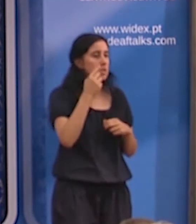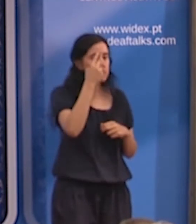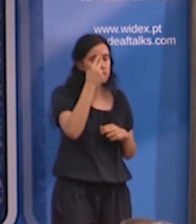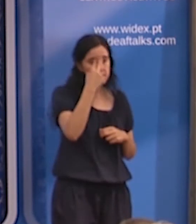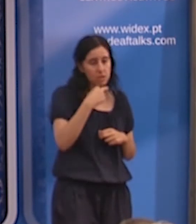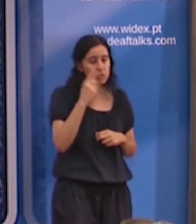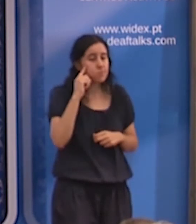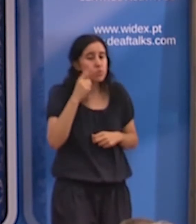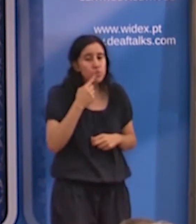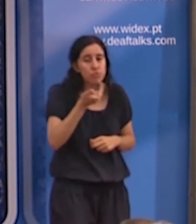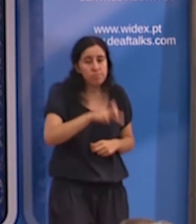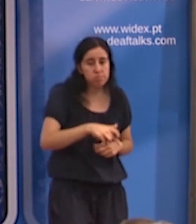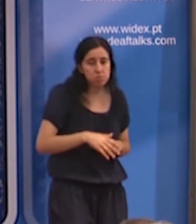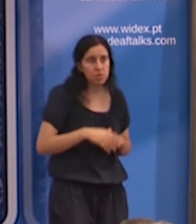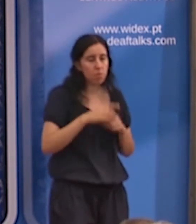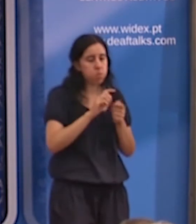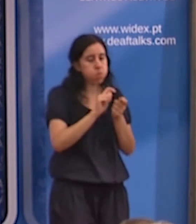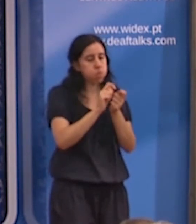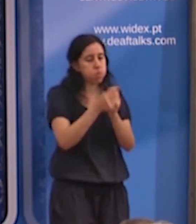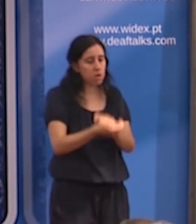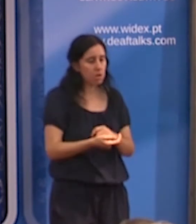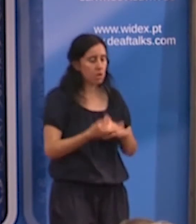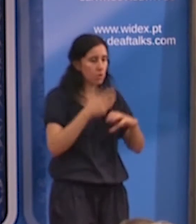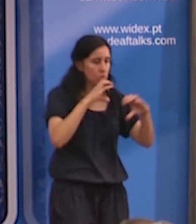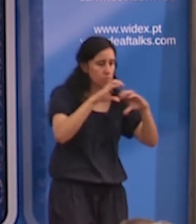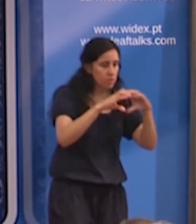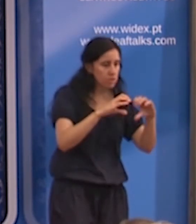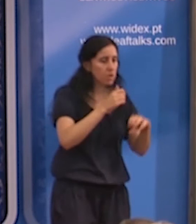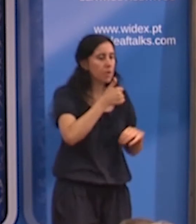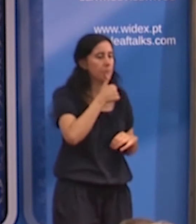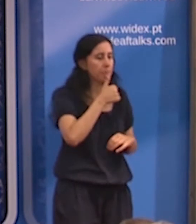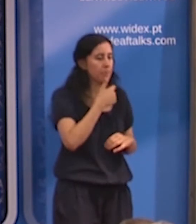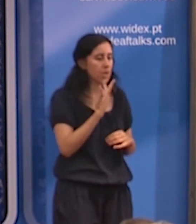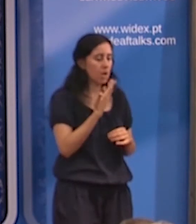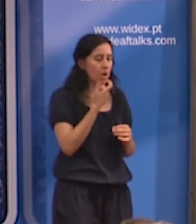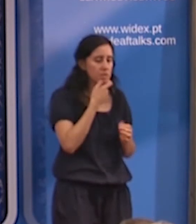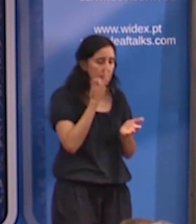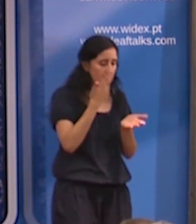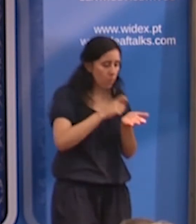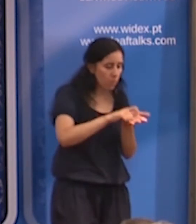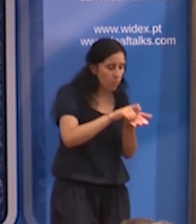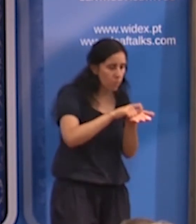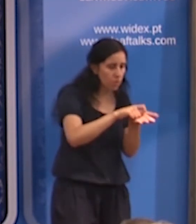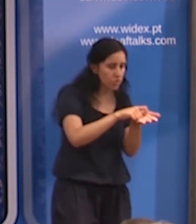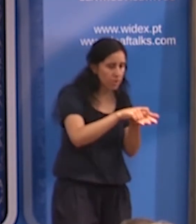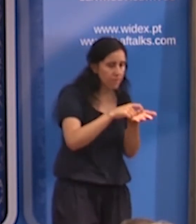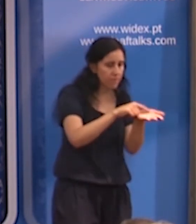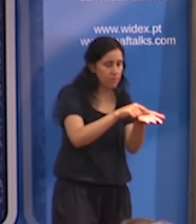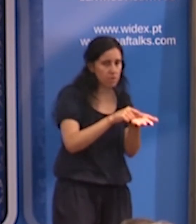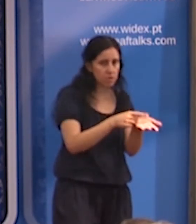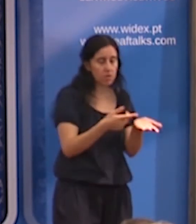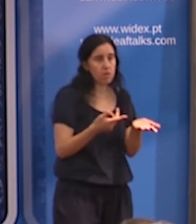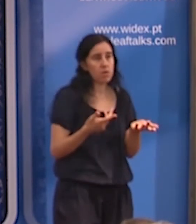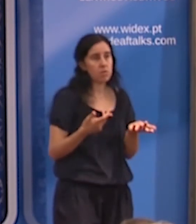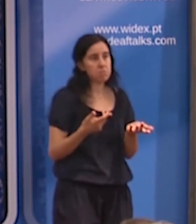um processo degenerativo, em que durante muito tempo nós temos que, para comunicar com eles, escrever na mão tudo o que queremos dizer e